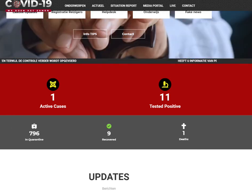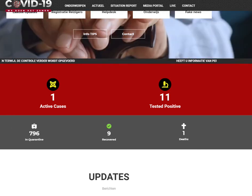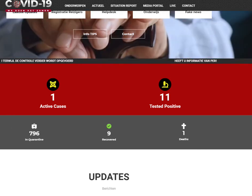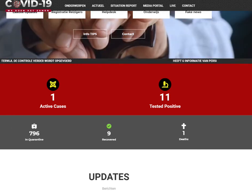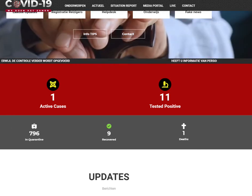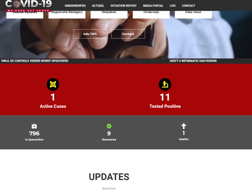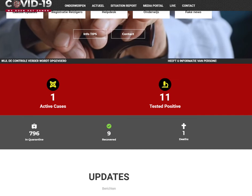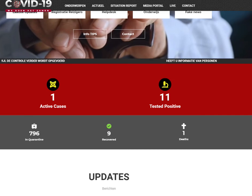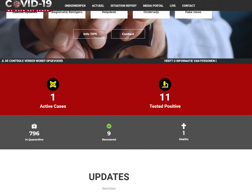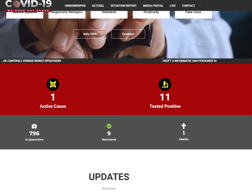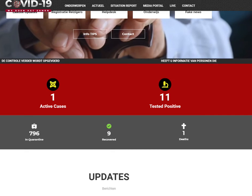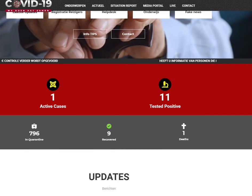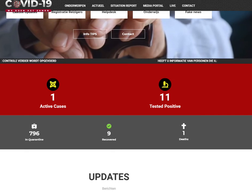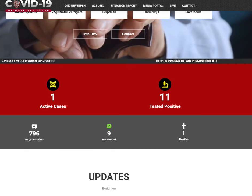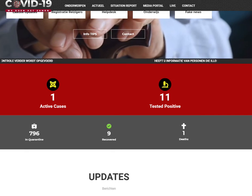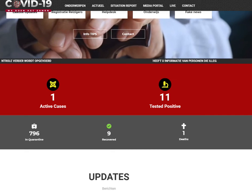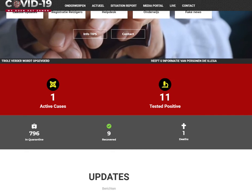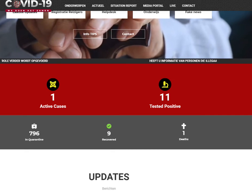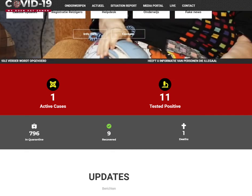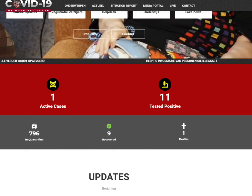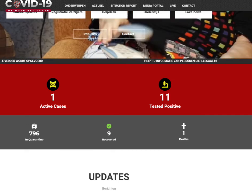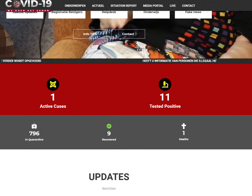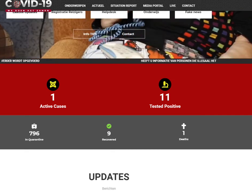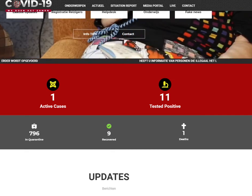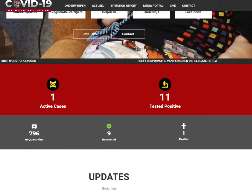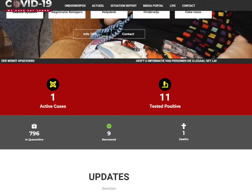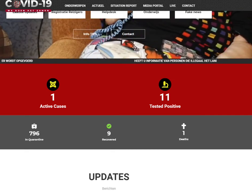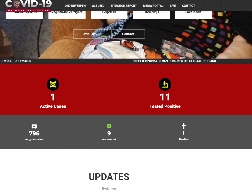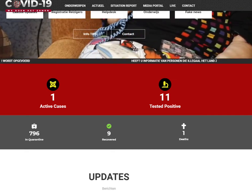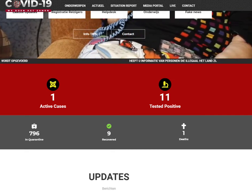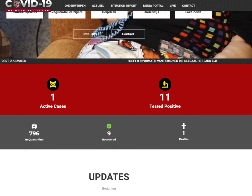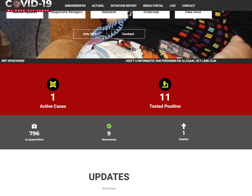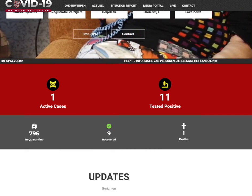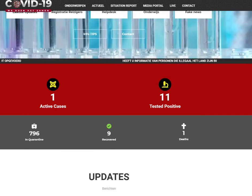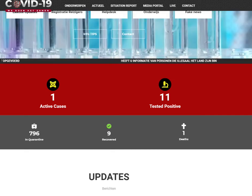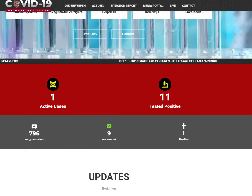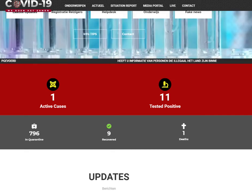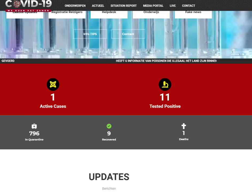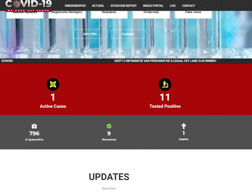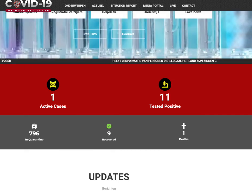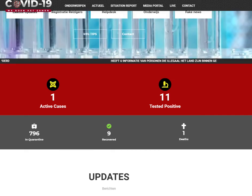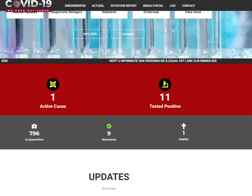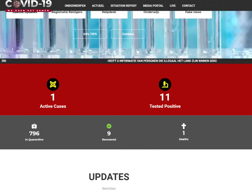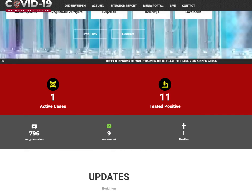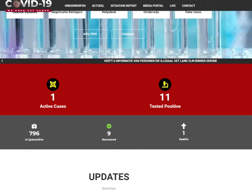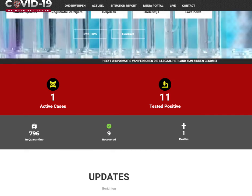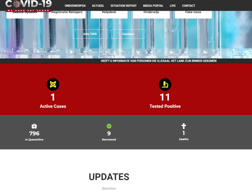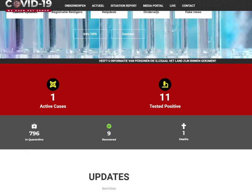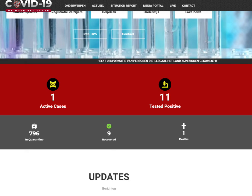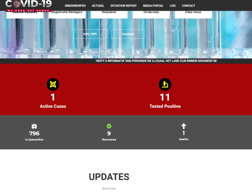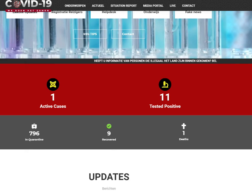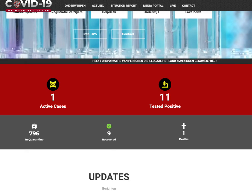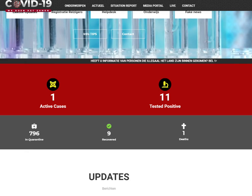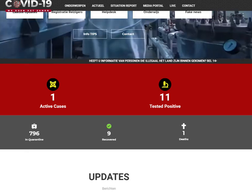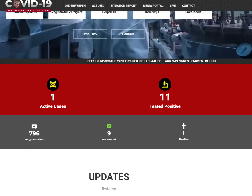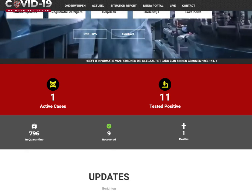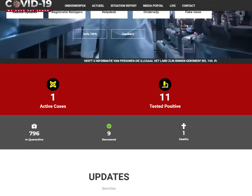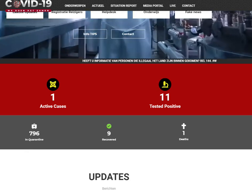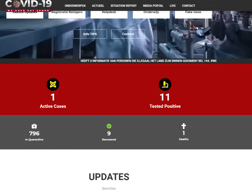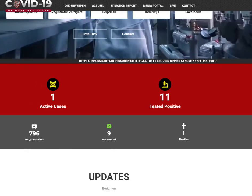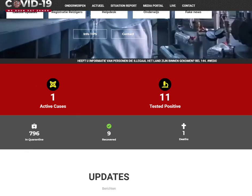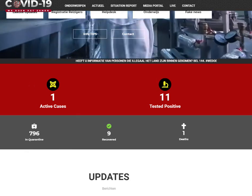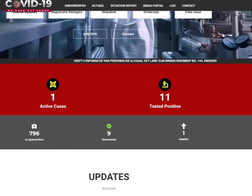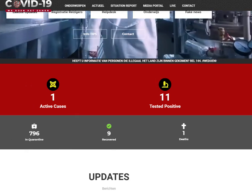En gisteravond hebben we met z'n allen president Desiree Bouterse gevolgd, die enkele zaken heeft meegedeeld. Zo heeft